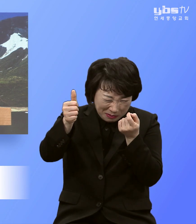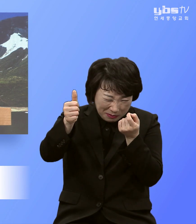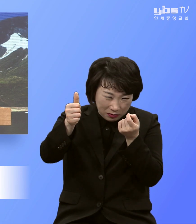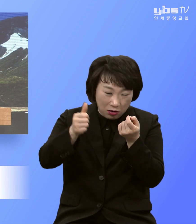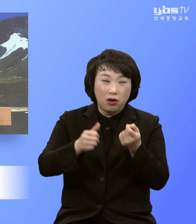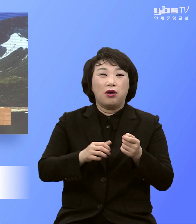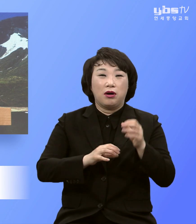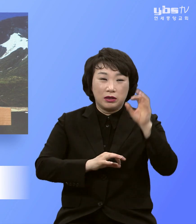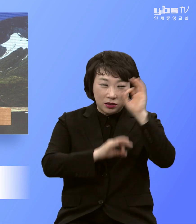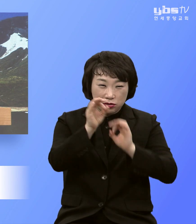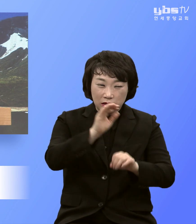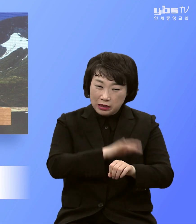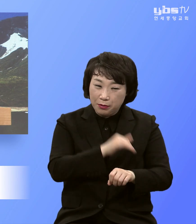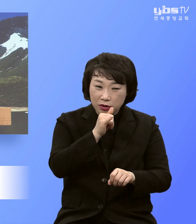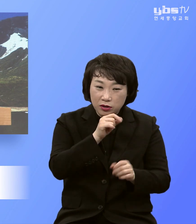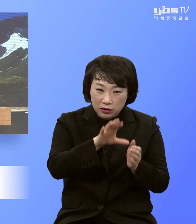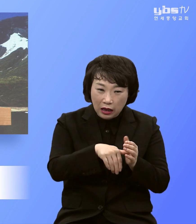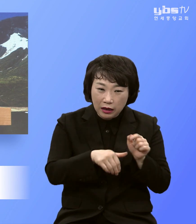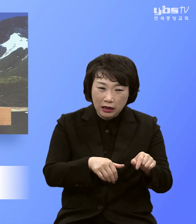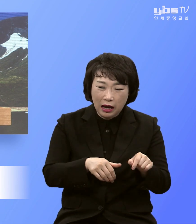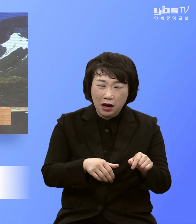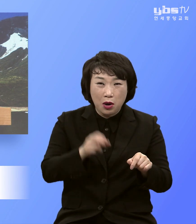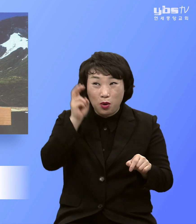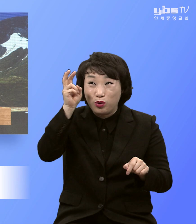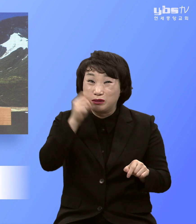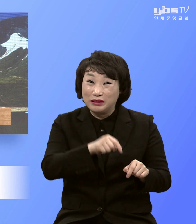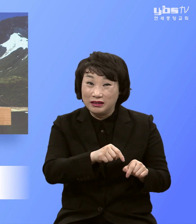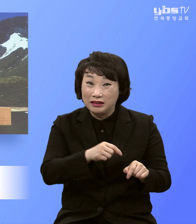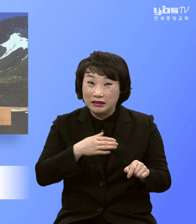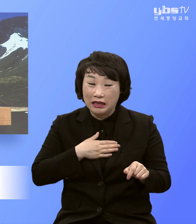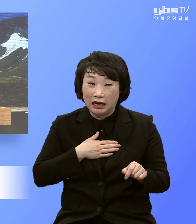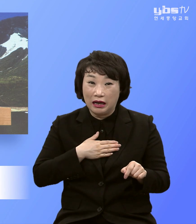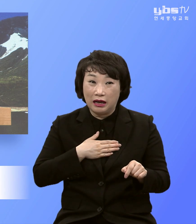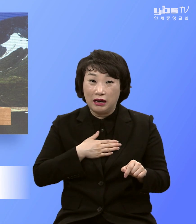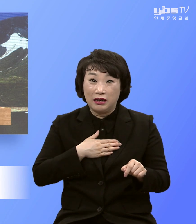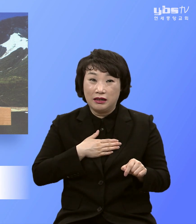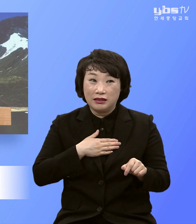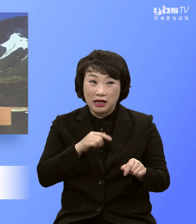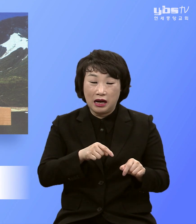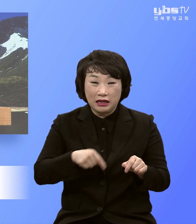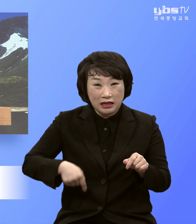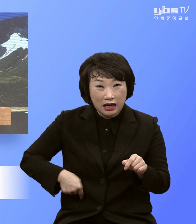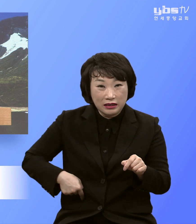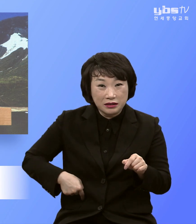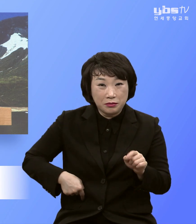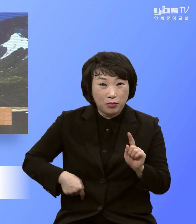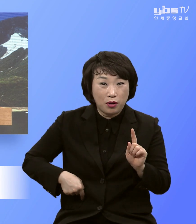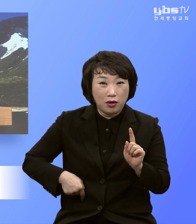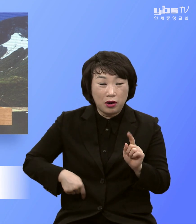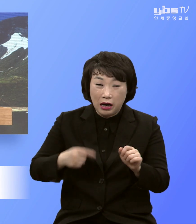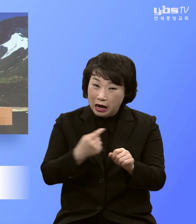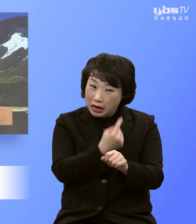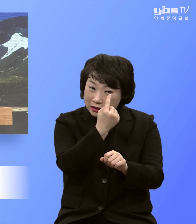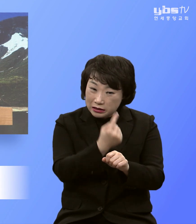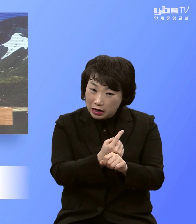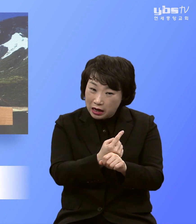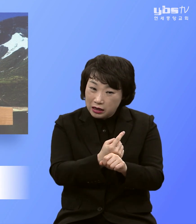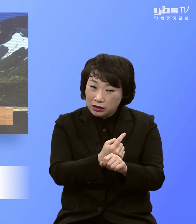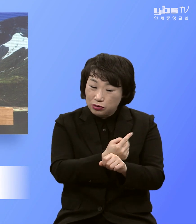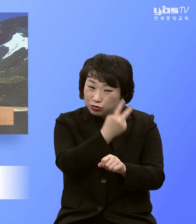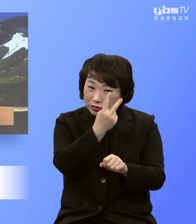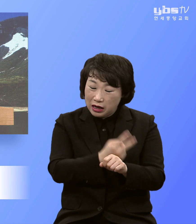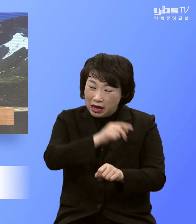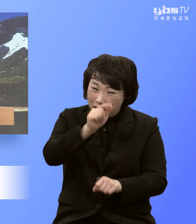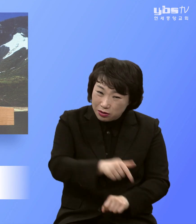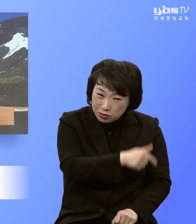요만큼도 잘못을 놓고 만에 하나 내가 양심상 1시간을 2시간을